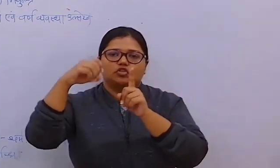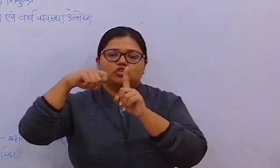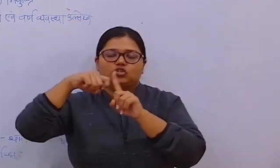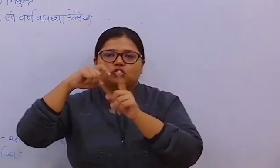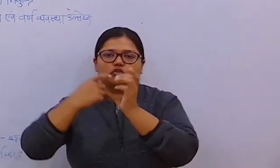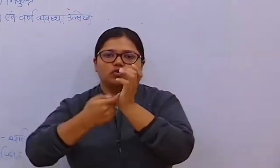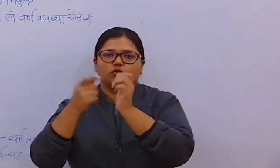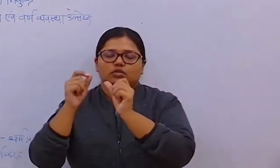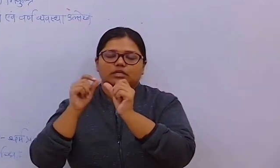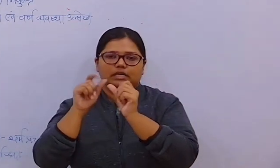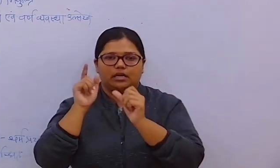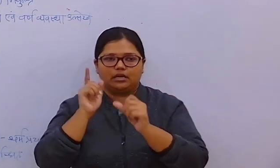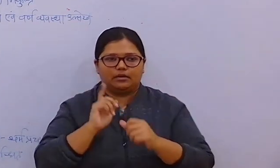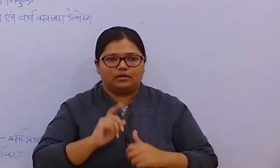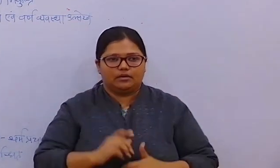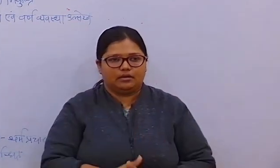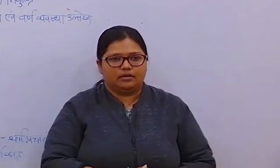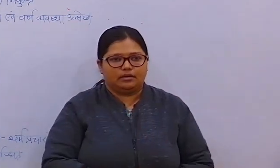दिल्ली टोकरा।